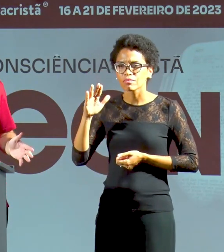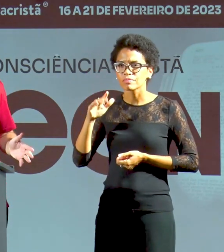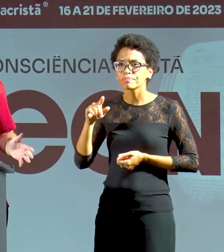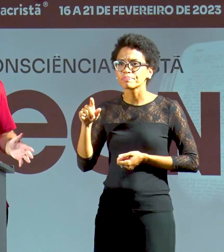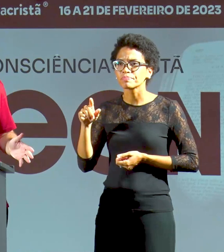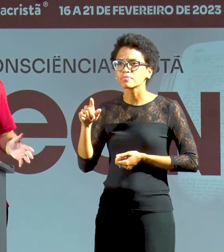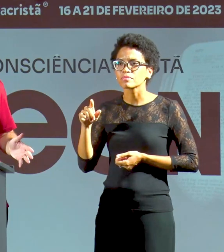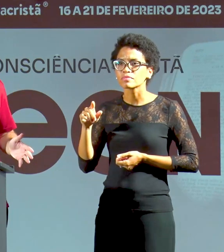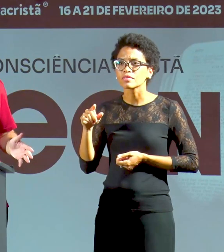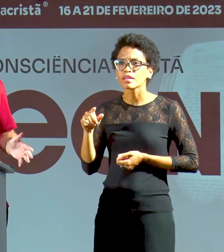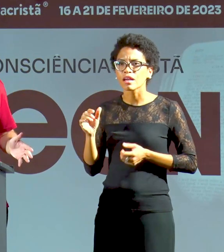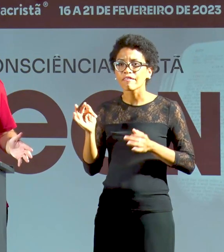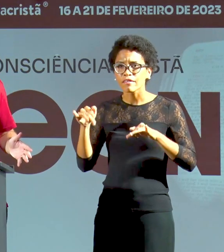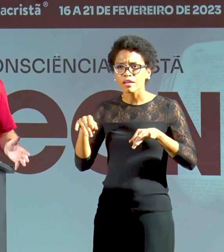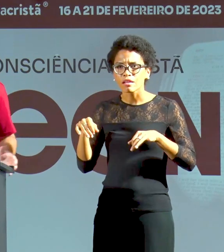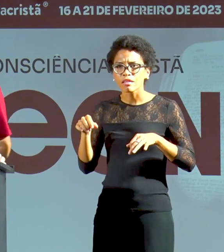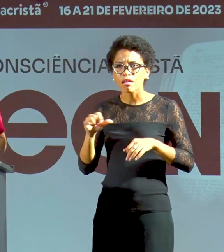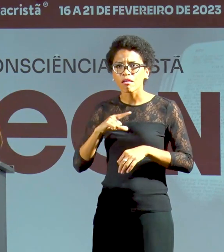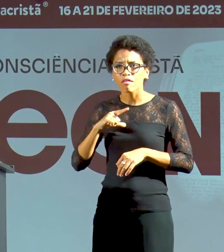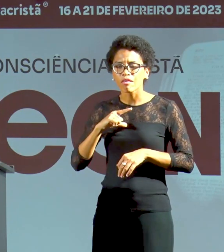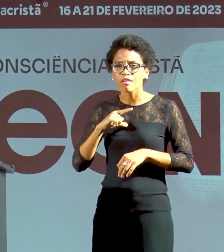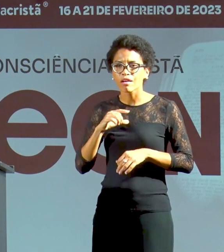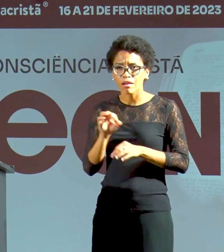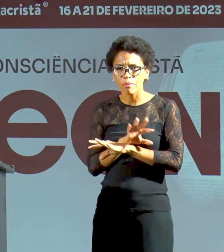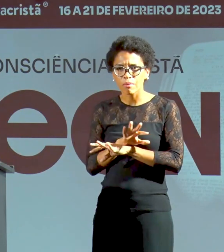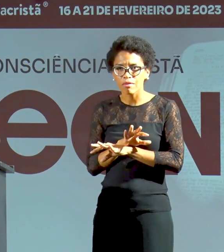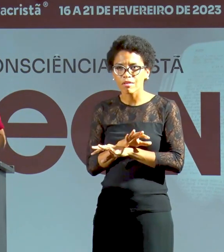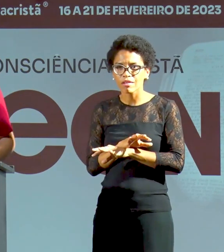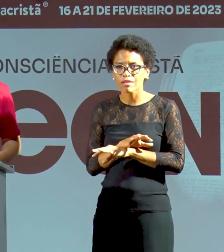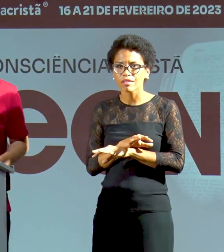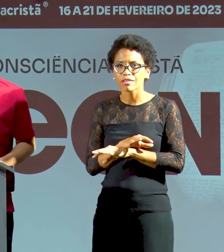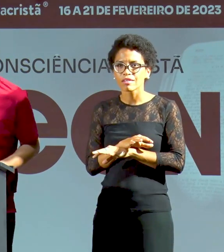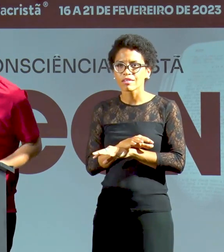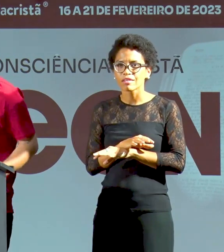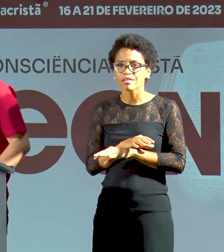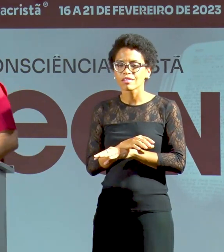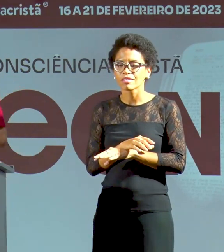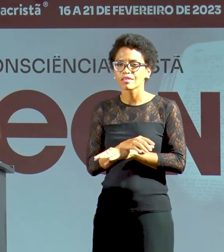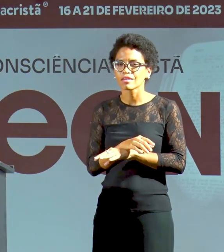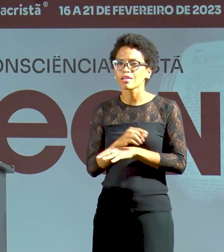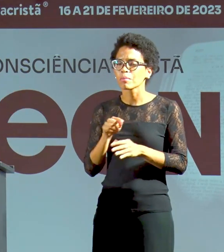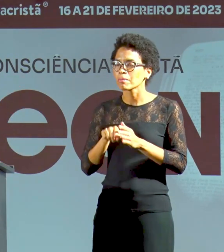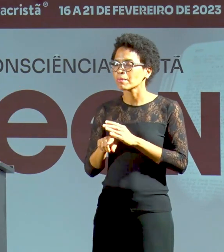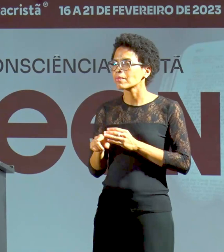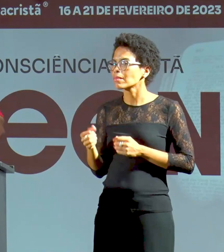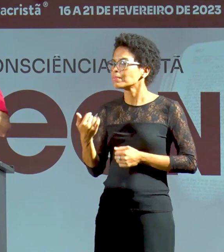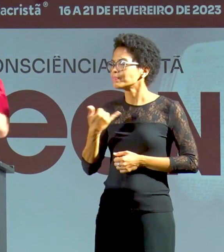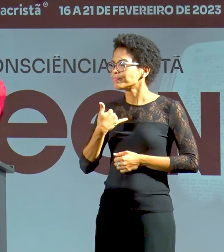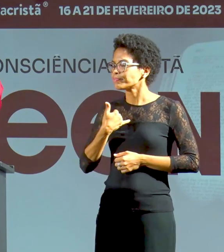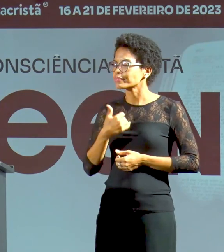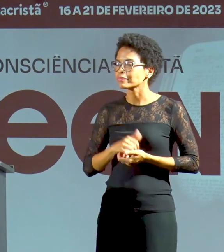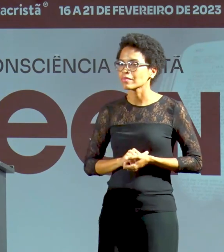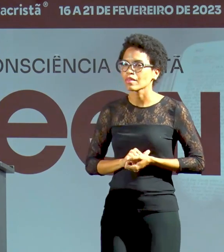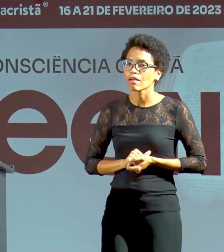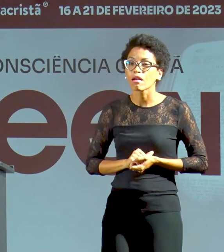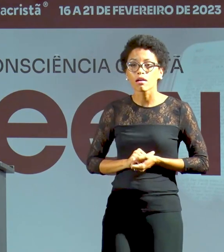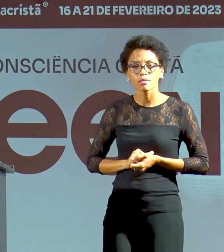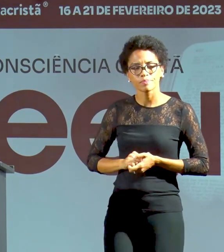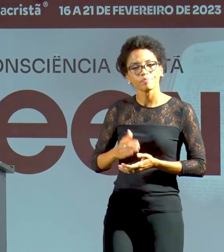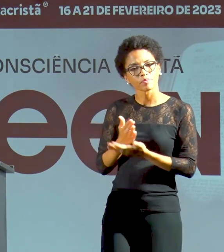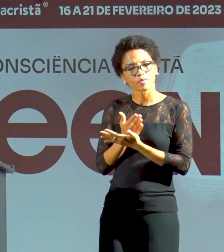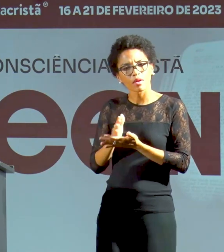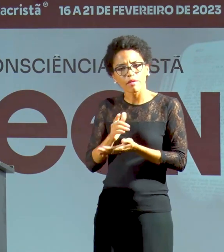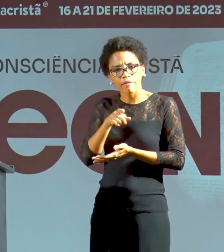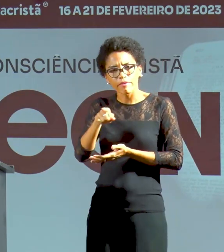tem fim Vamos ver aí você vai me falando aí ó às vezes você